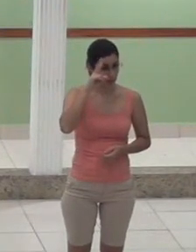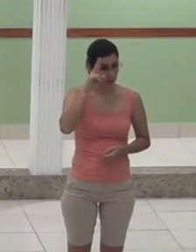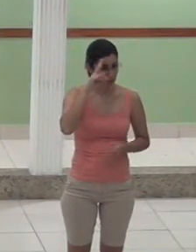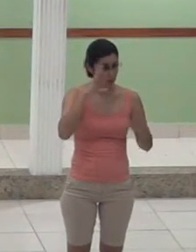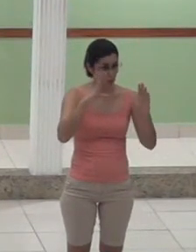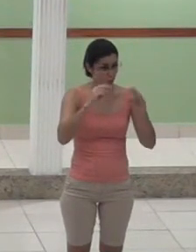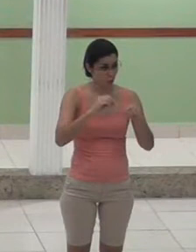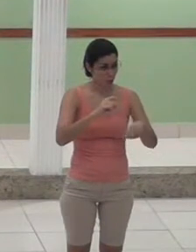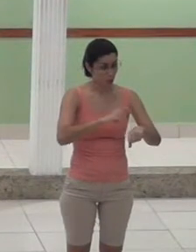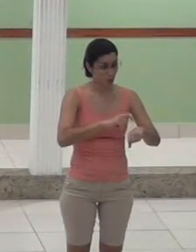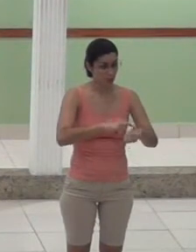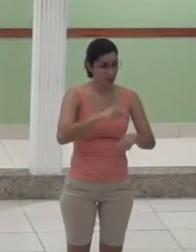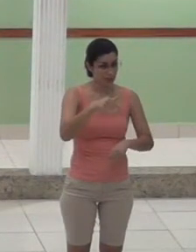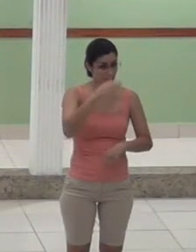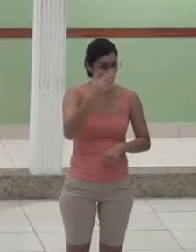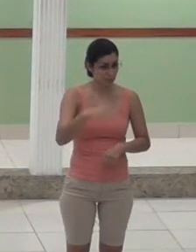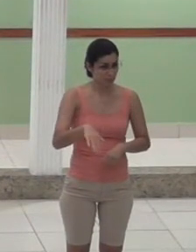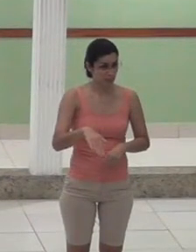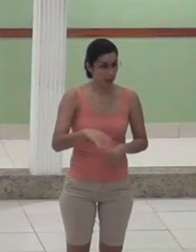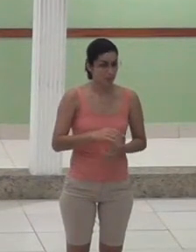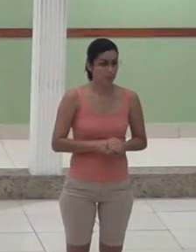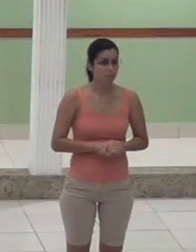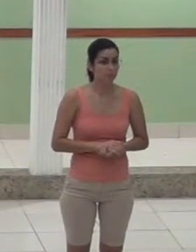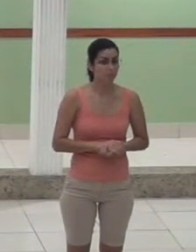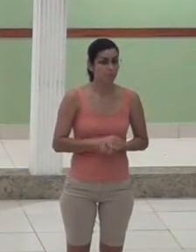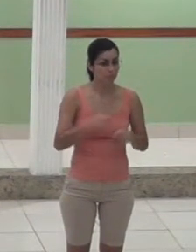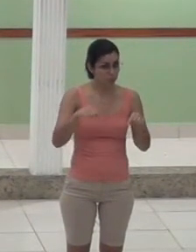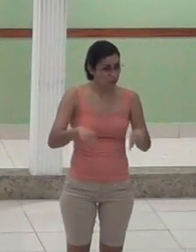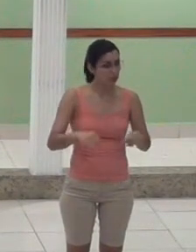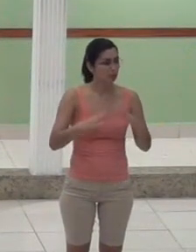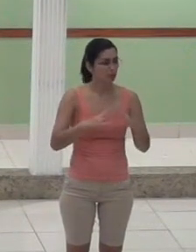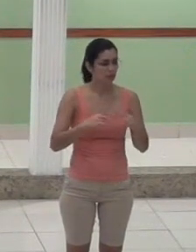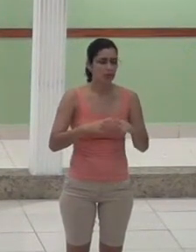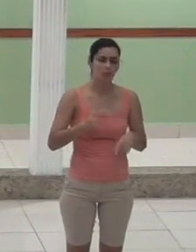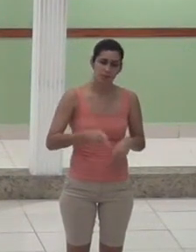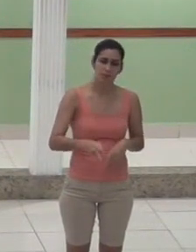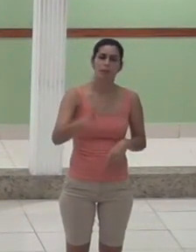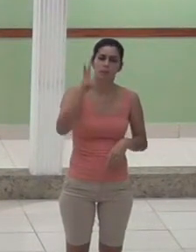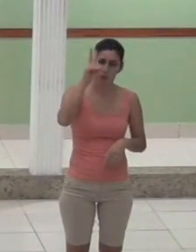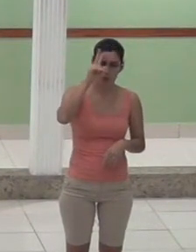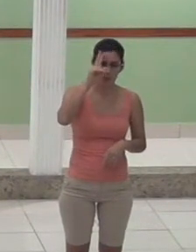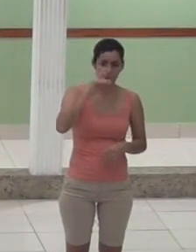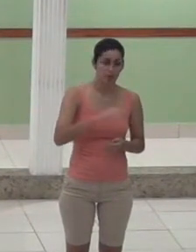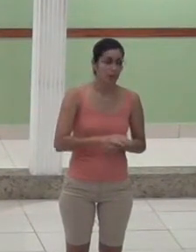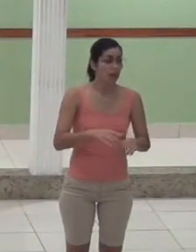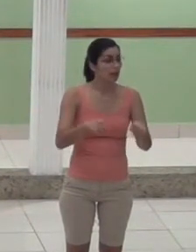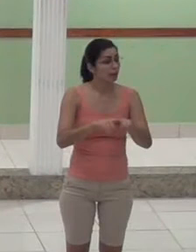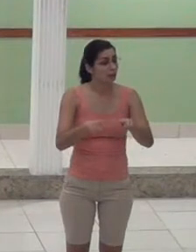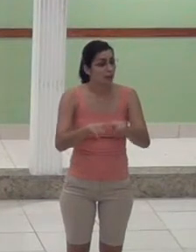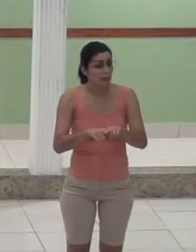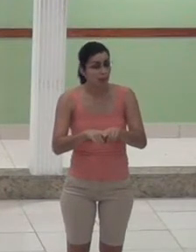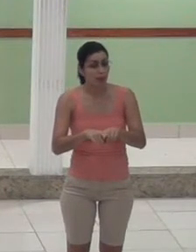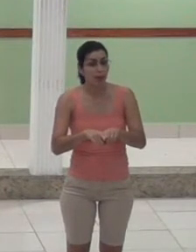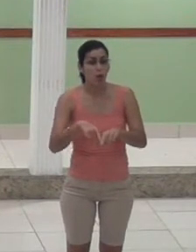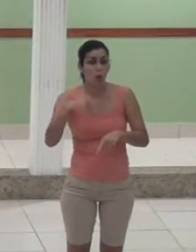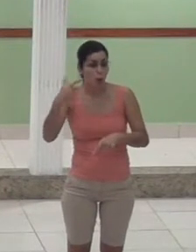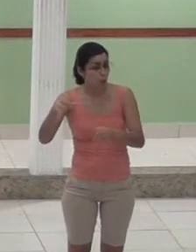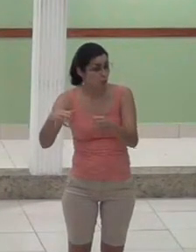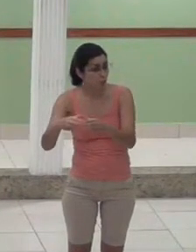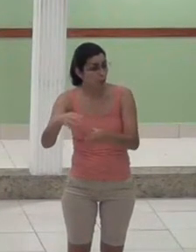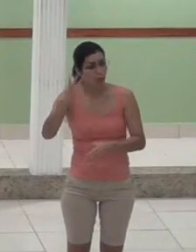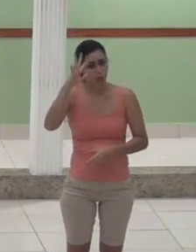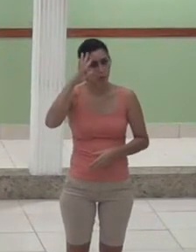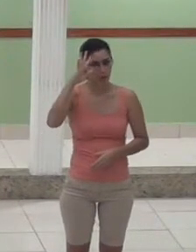noite, às 7h30, aqui na igreja. Então, toda segunda. E também tem às quartas, às 10 horas da